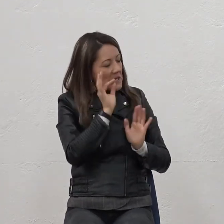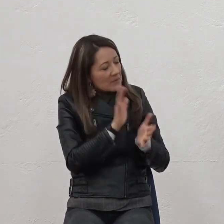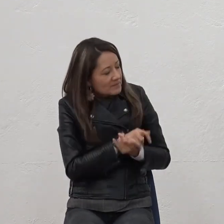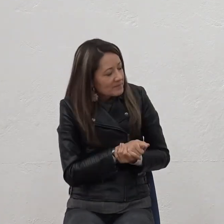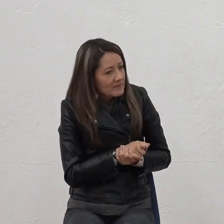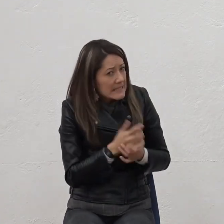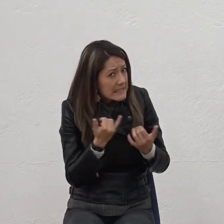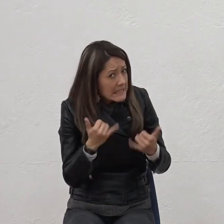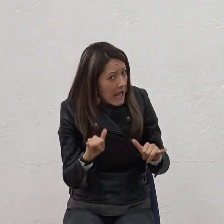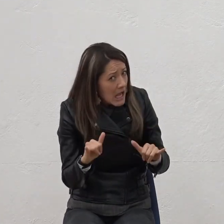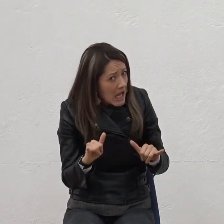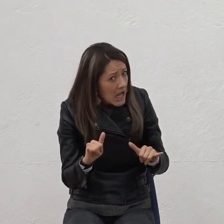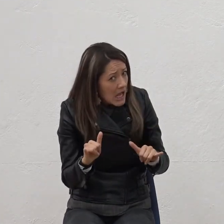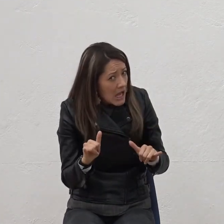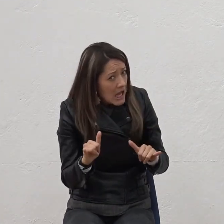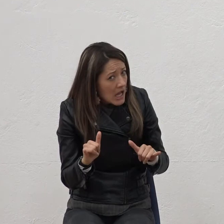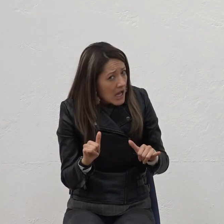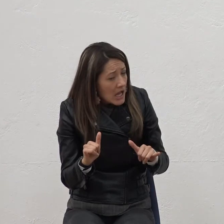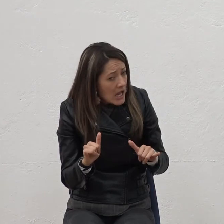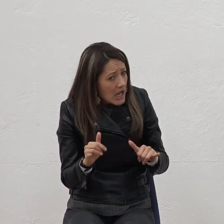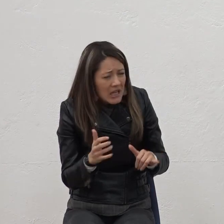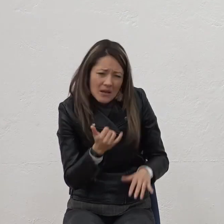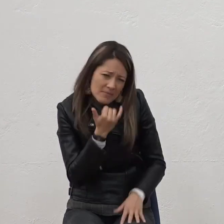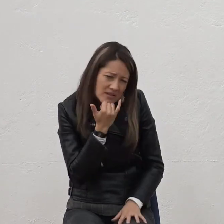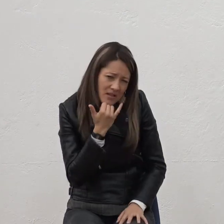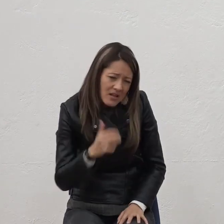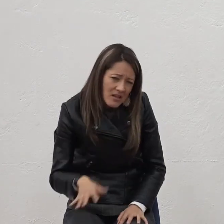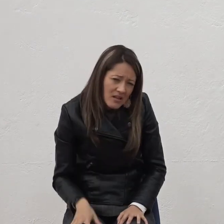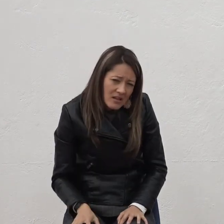palabra y ya. ¿Qué hubiese pasado?